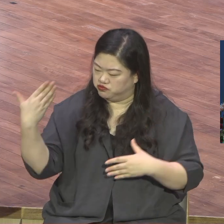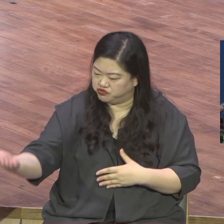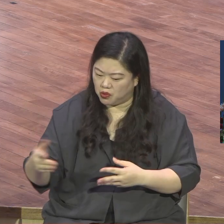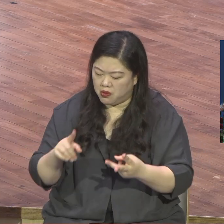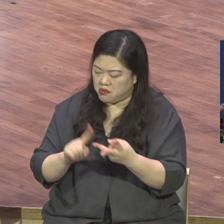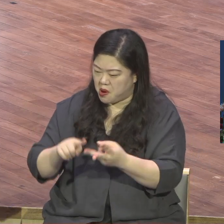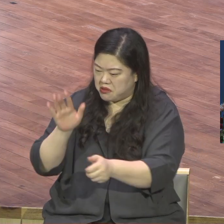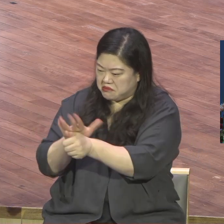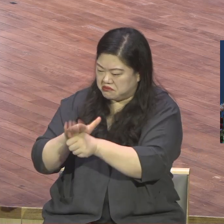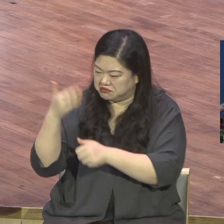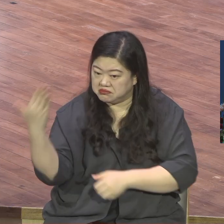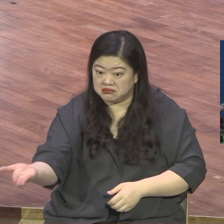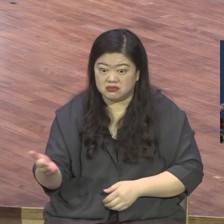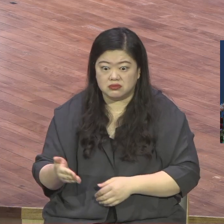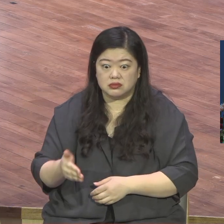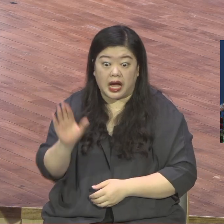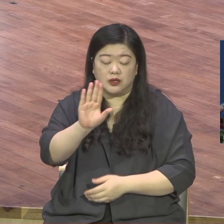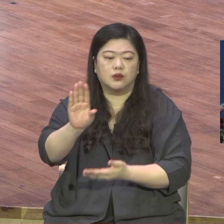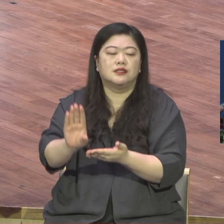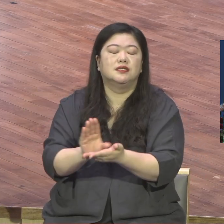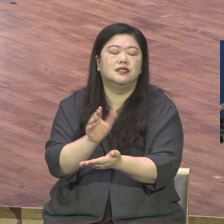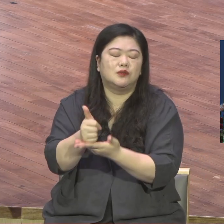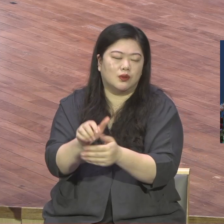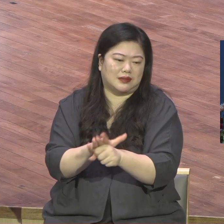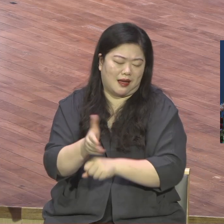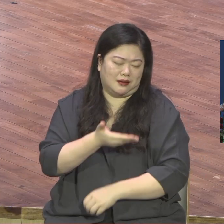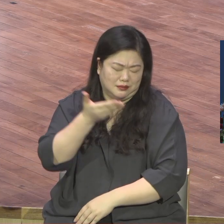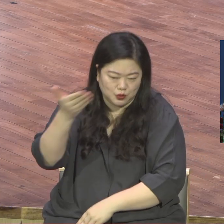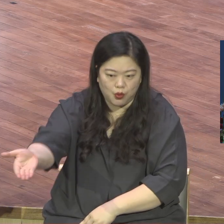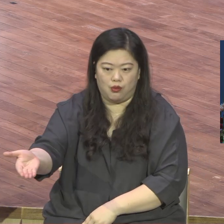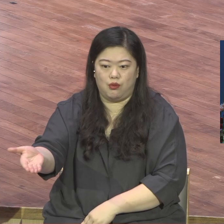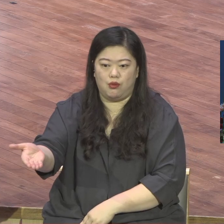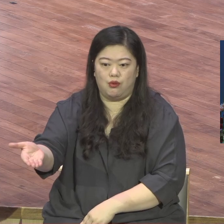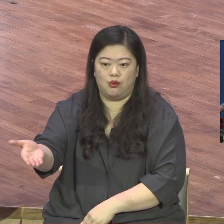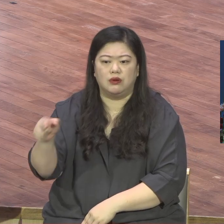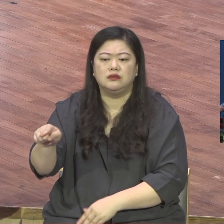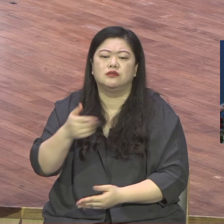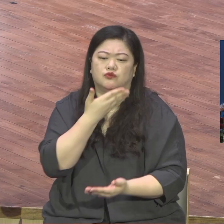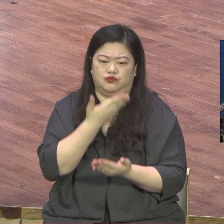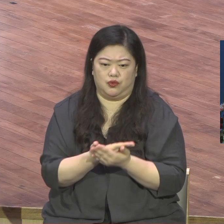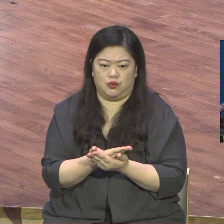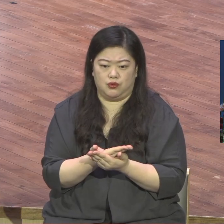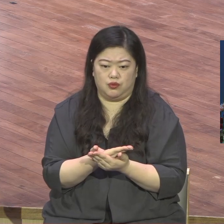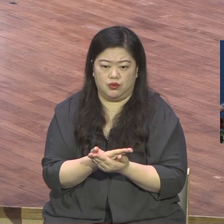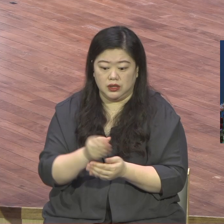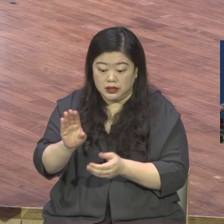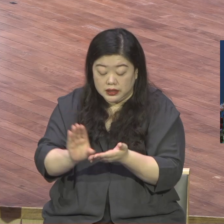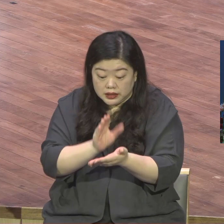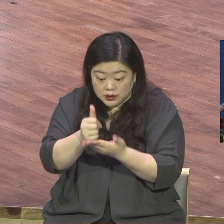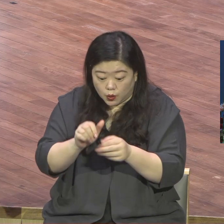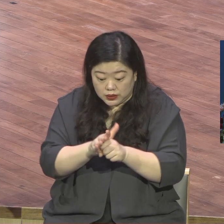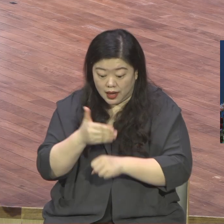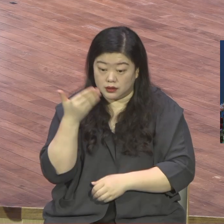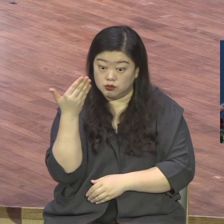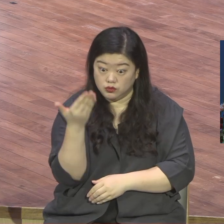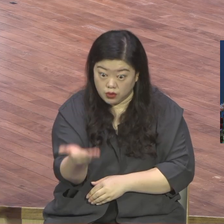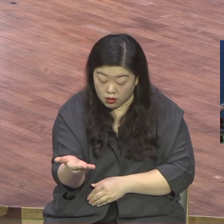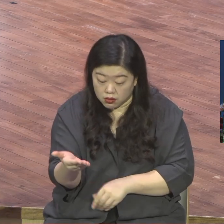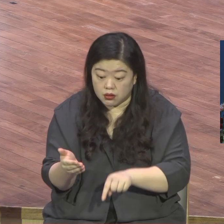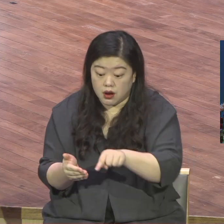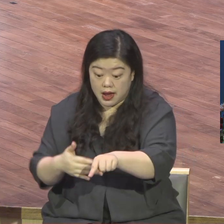아니에요. 예수 그리스도의 십자가의 사랑, 이 부활의 기쁨, 이것이 쫙 깔려 있어야